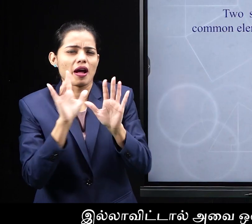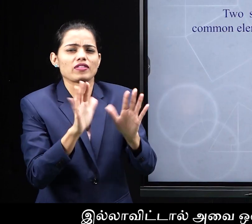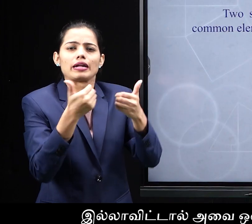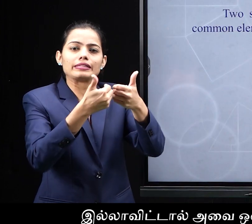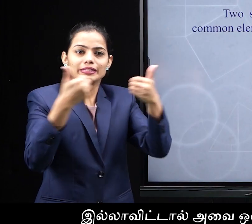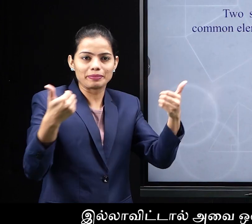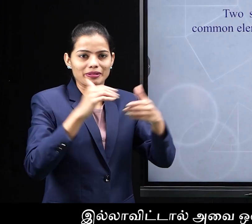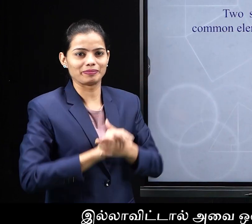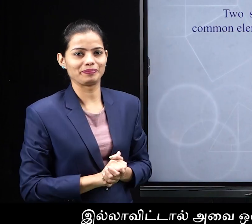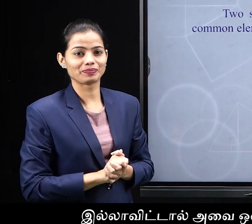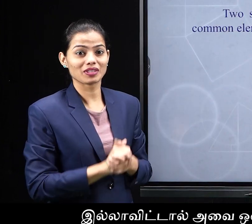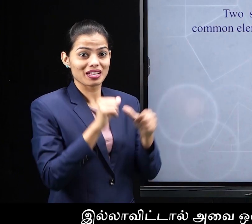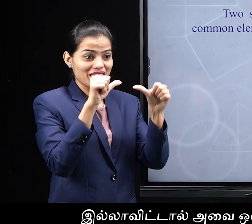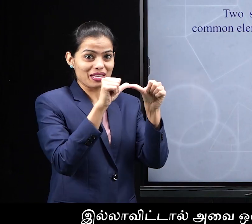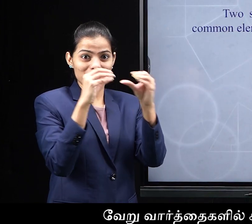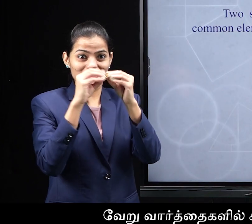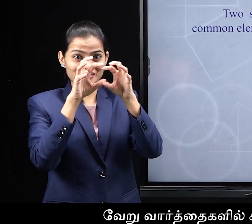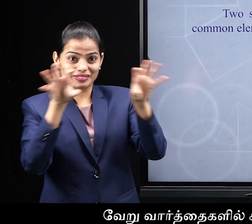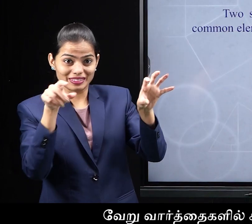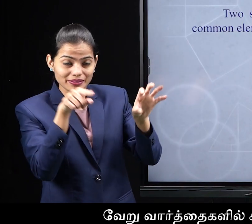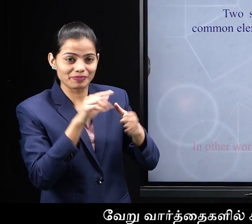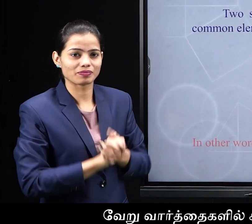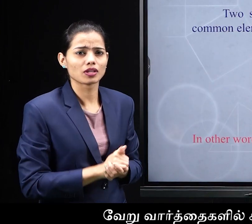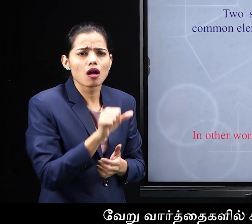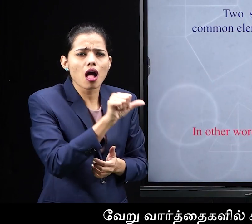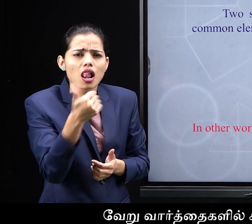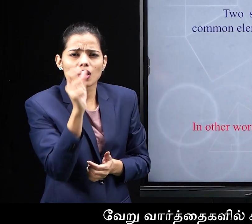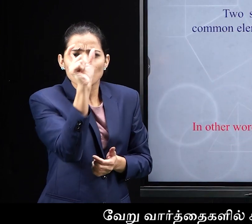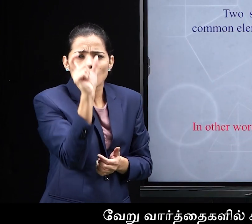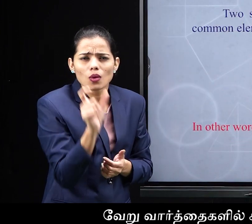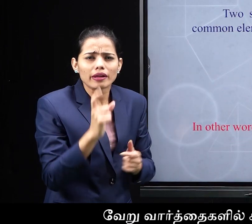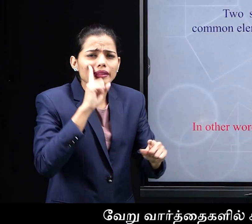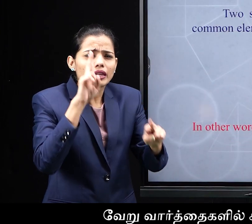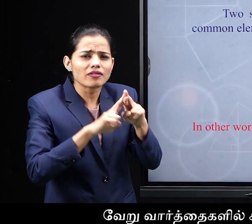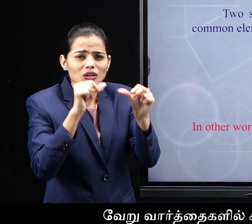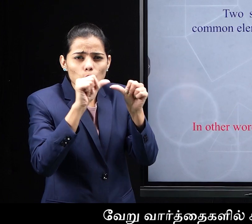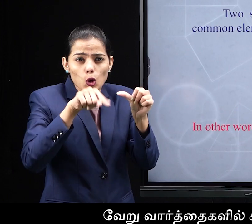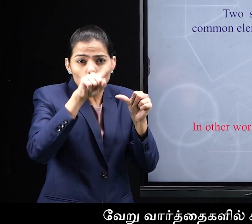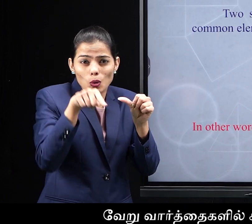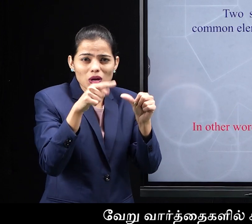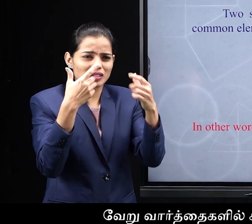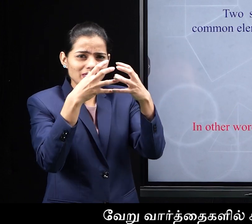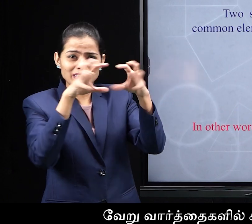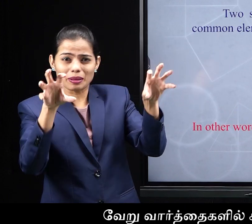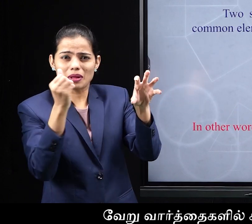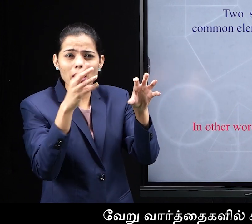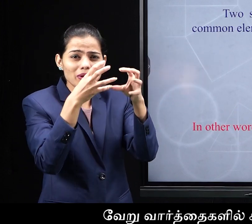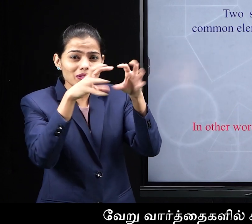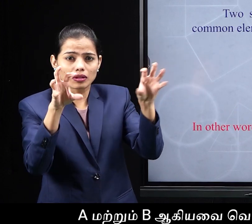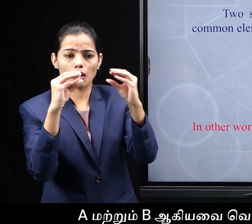என்று கூறப்படுகிறது. வேறு வார்த்தைகளில் கூறுவதானால், ஏ வெட்டுக்கணம் பி ஈடு பை என்றால் ஏ